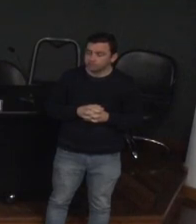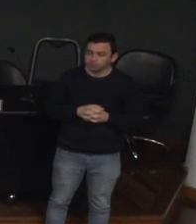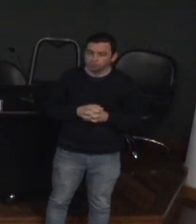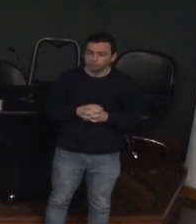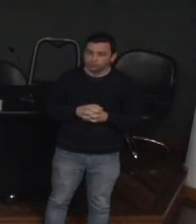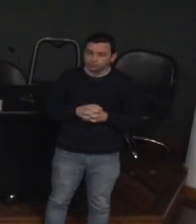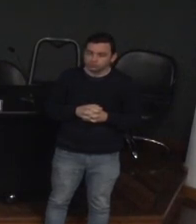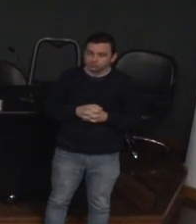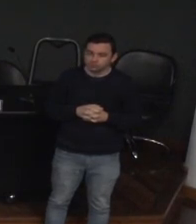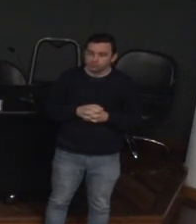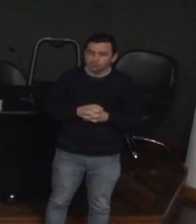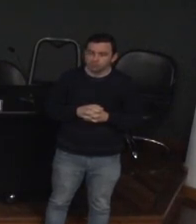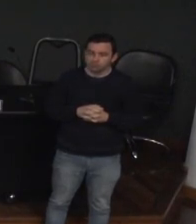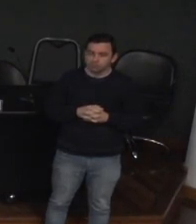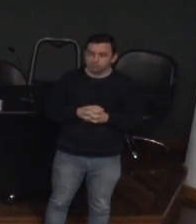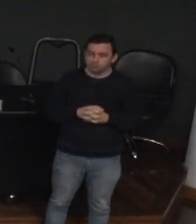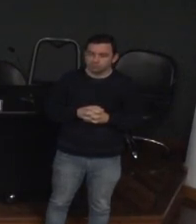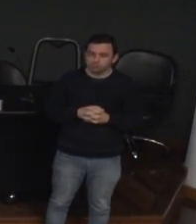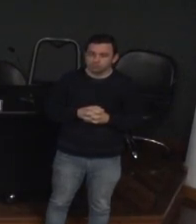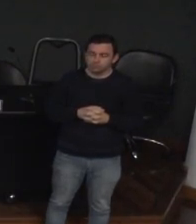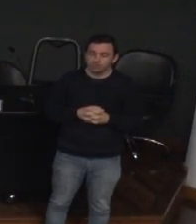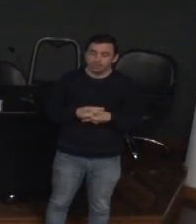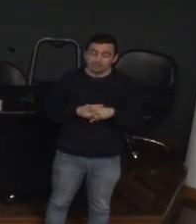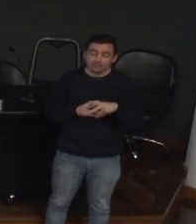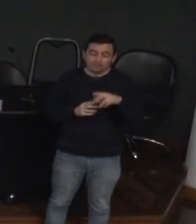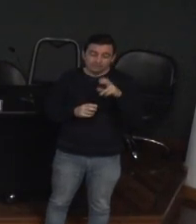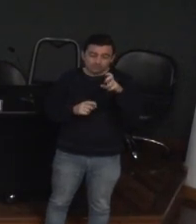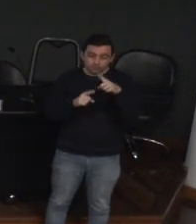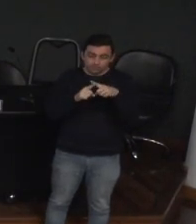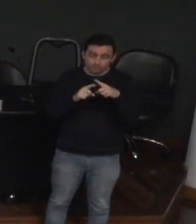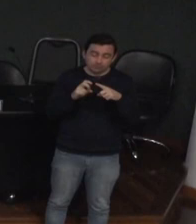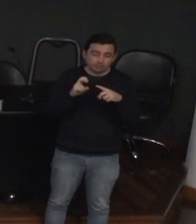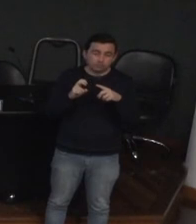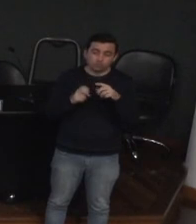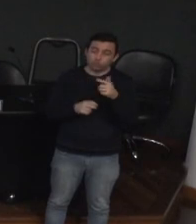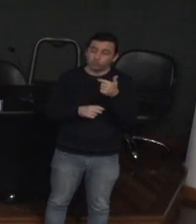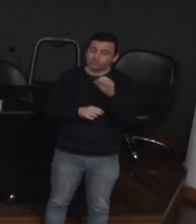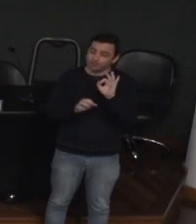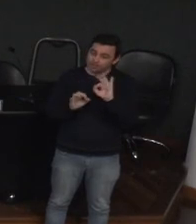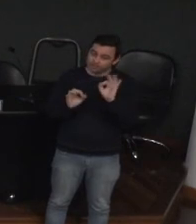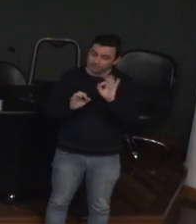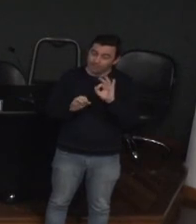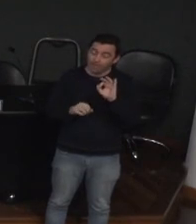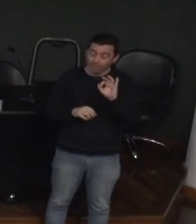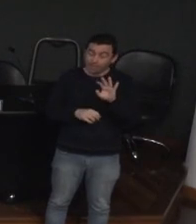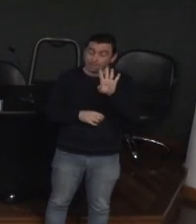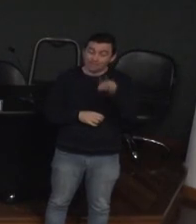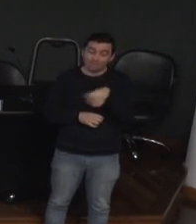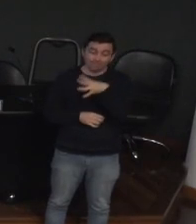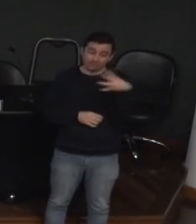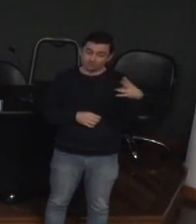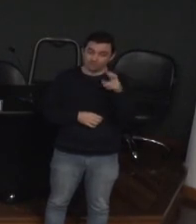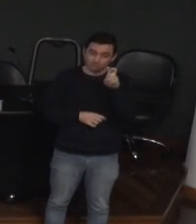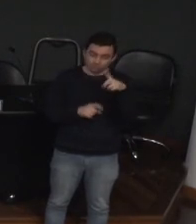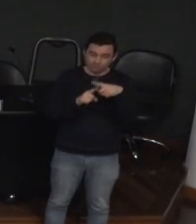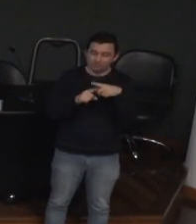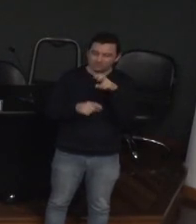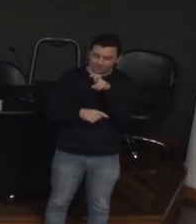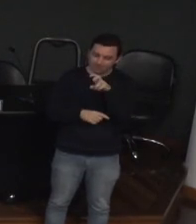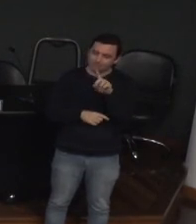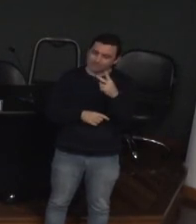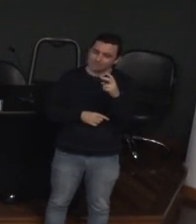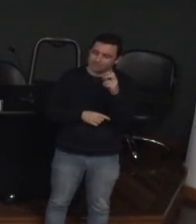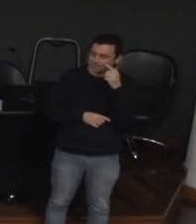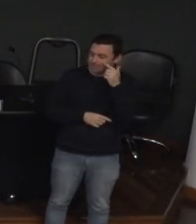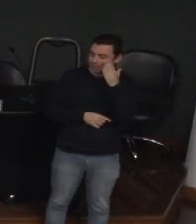Não que o 5 vezes 5 seja 12. É. Eles fizeram uma análise matriz 5 por 5. Isso. Sabe que 5 vezes 5 é 25.